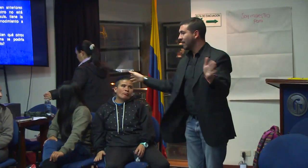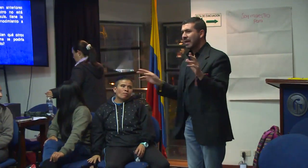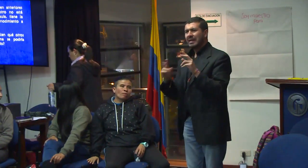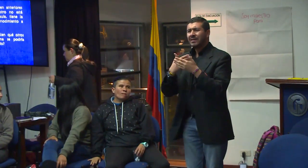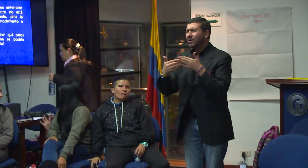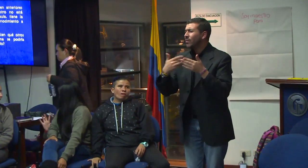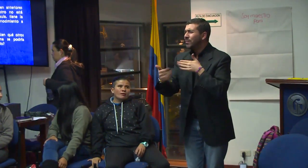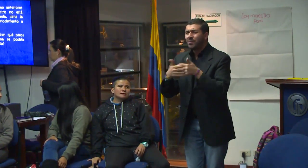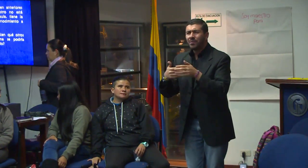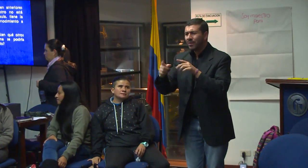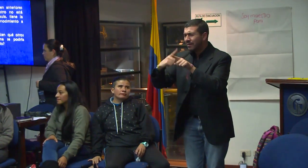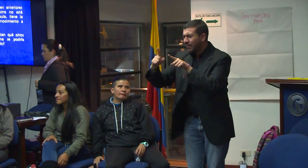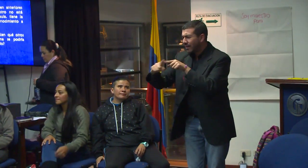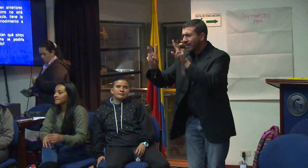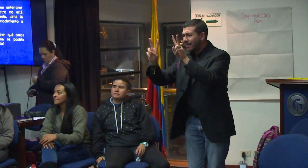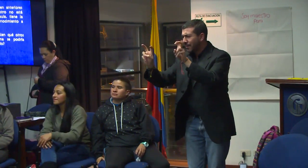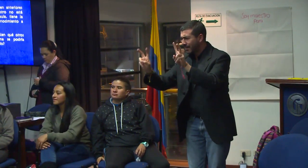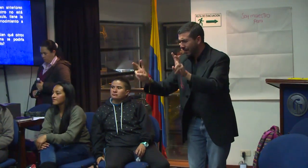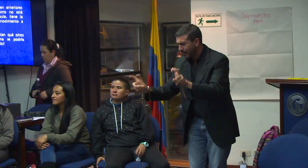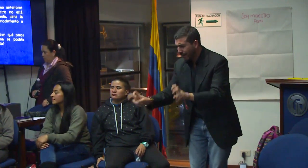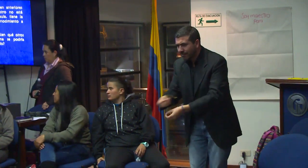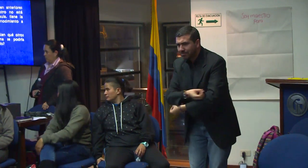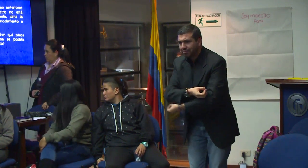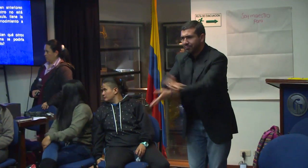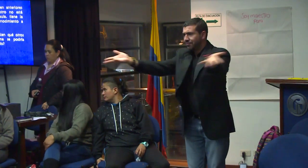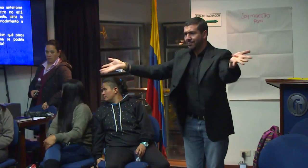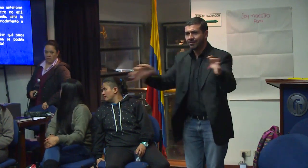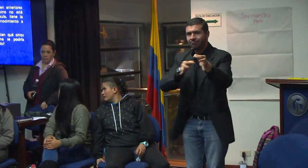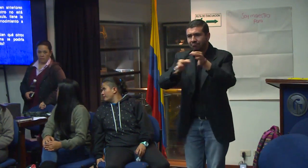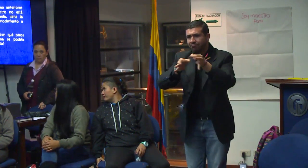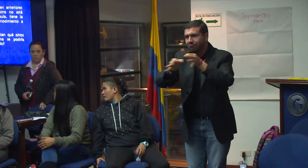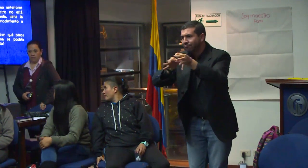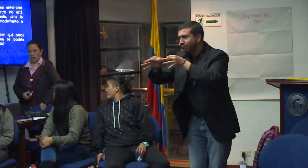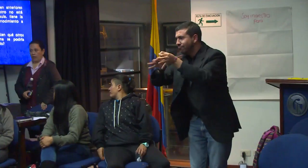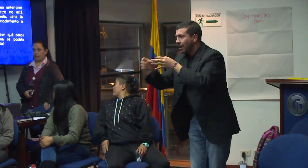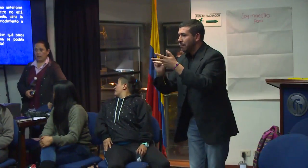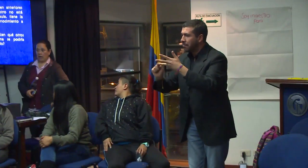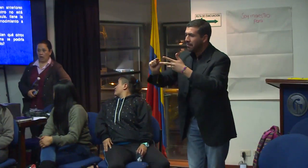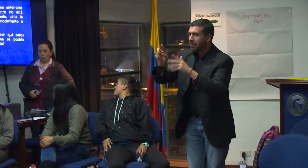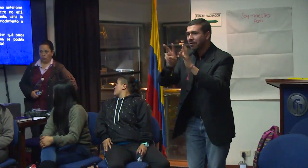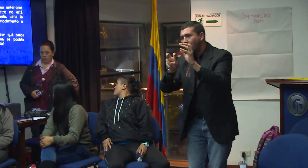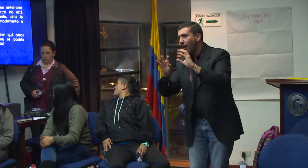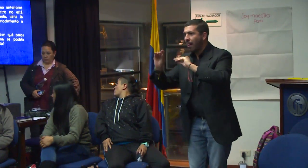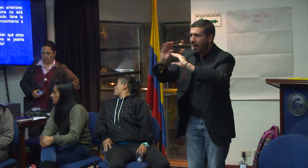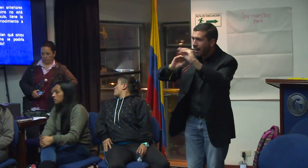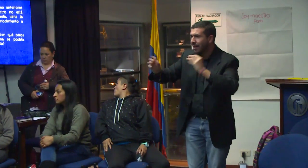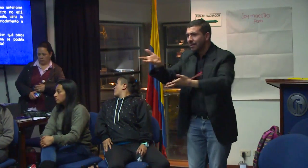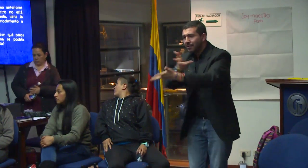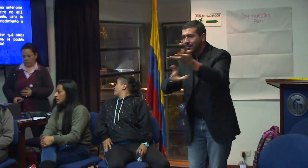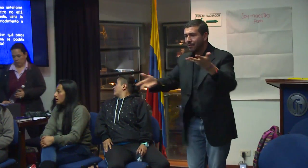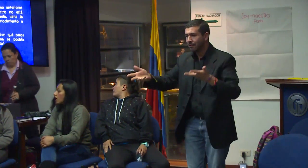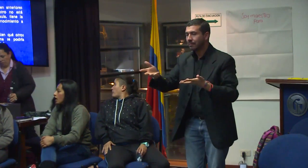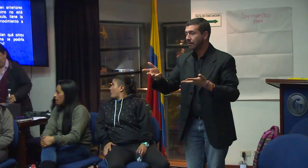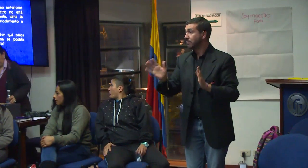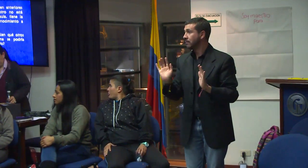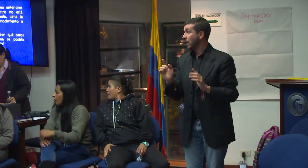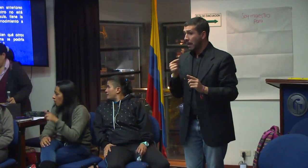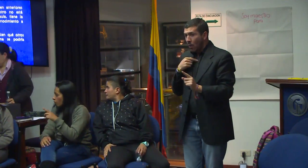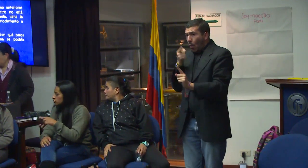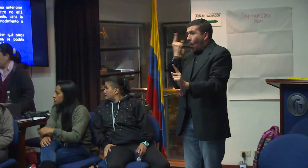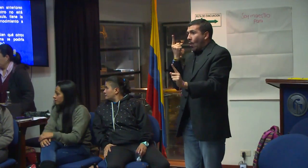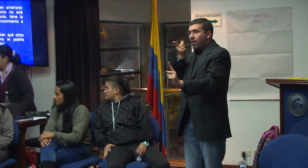mi trabajo como maestro, ¿sí? Con diferentes temáticas. Entonces empezamos a trabajar diferentes temas, teorías, hacer